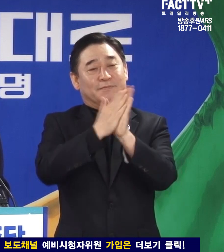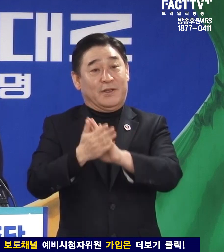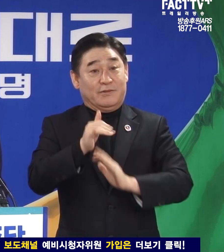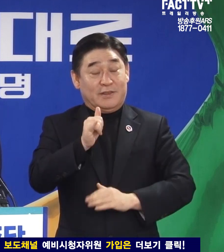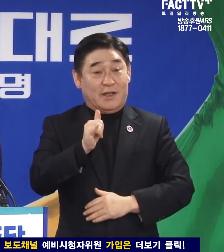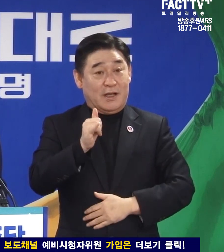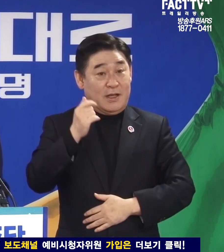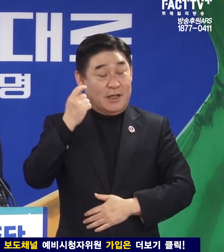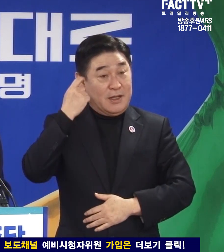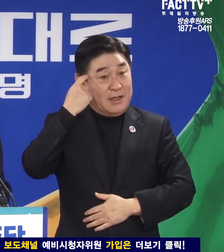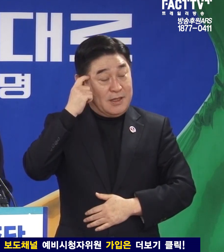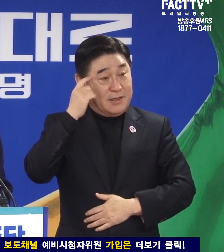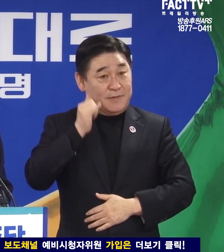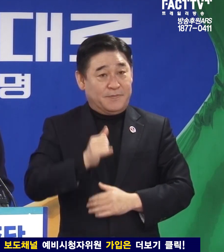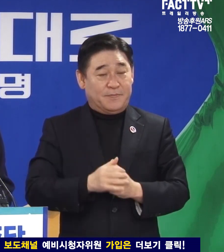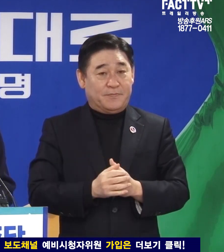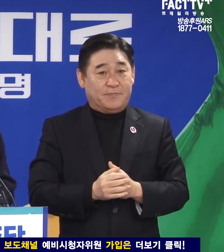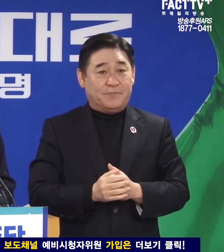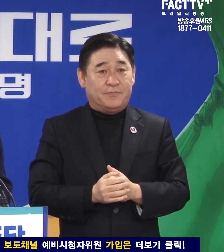이렇게 보고 있습니다.